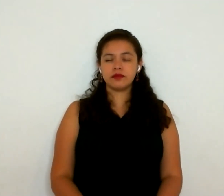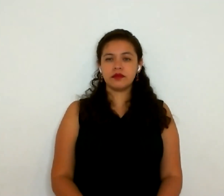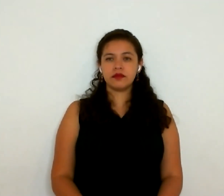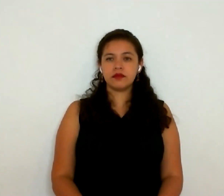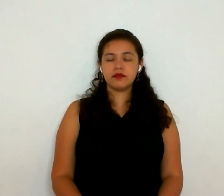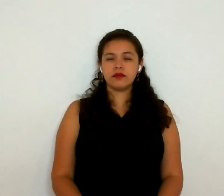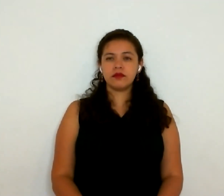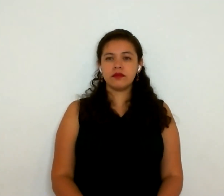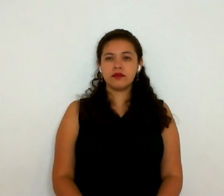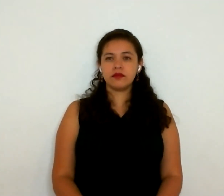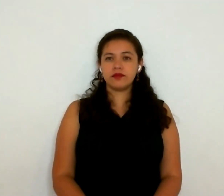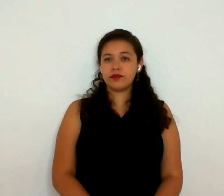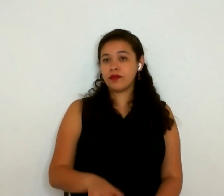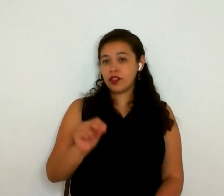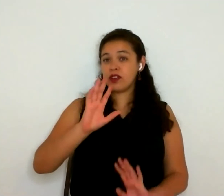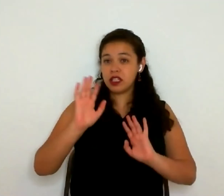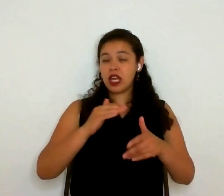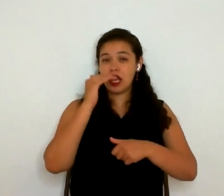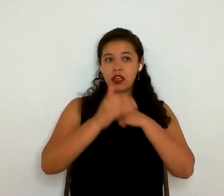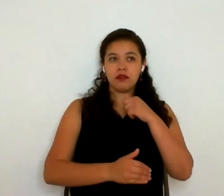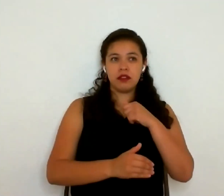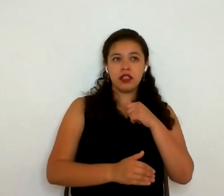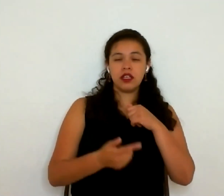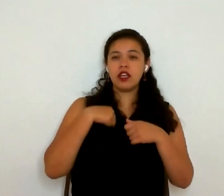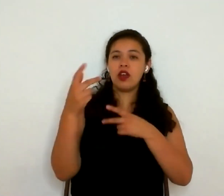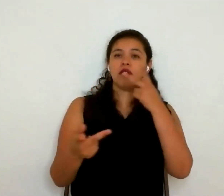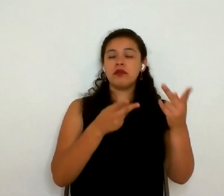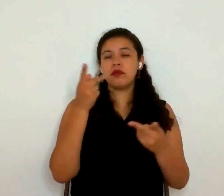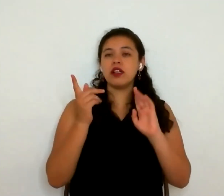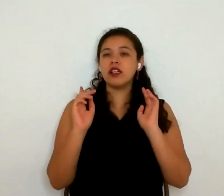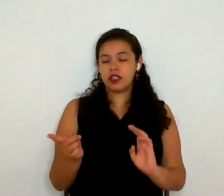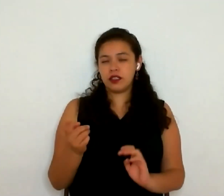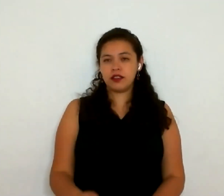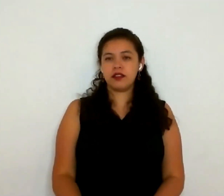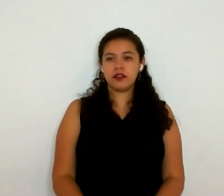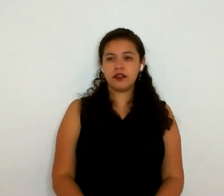entonces nos retiramos ya nos coloque la pregunta qué opina